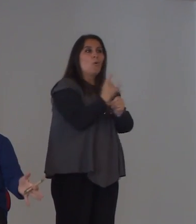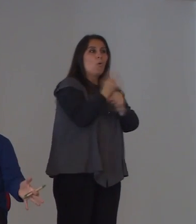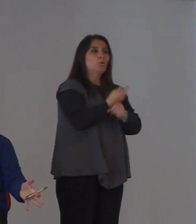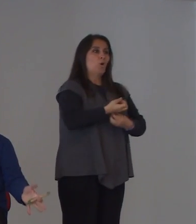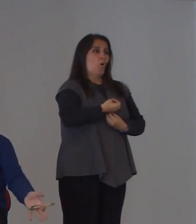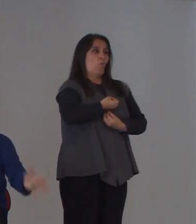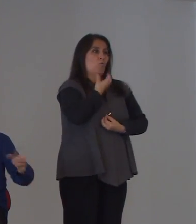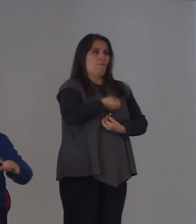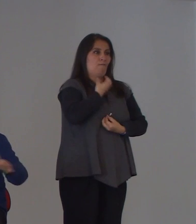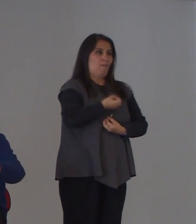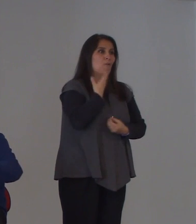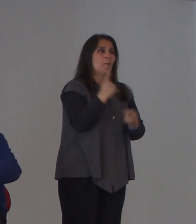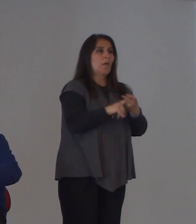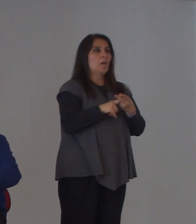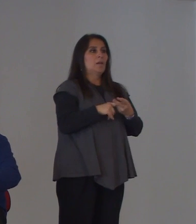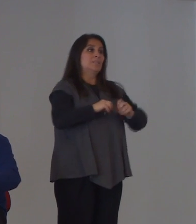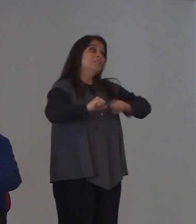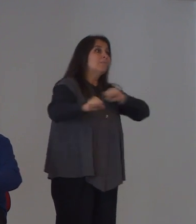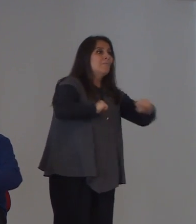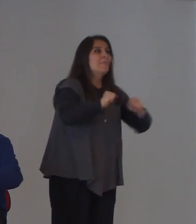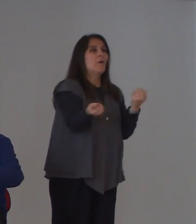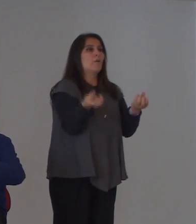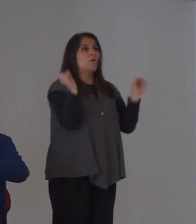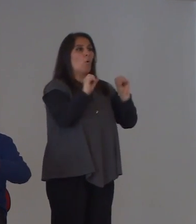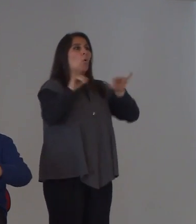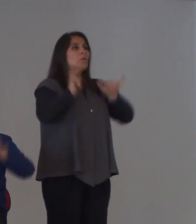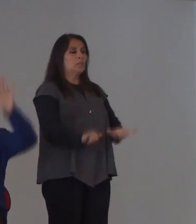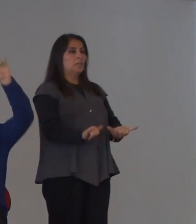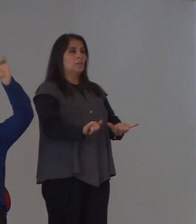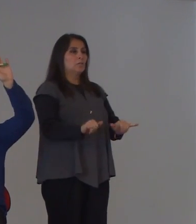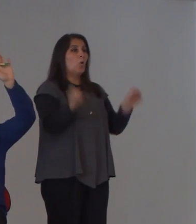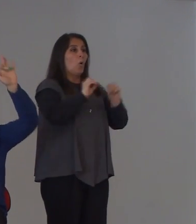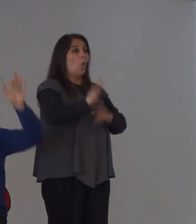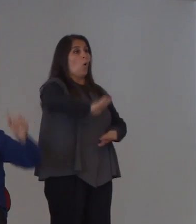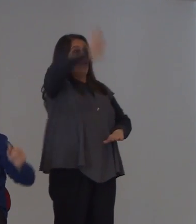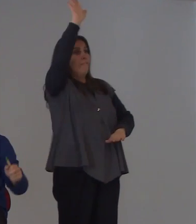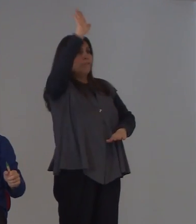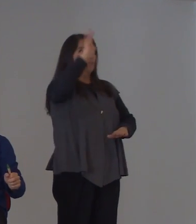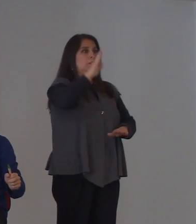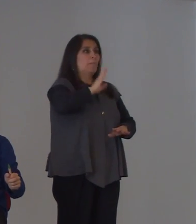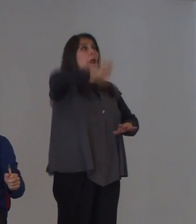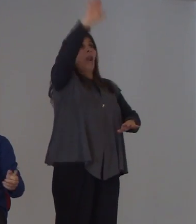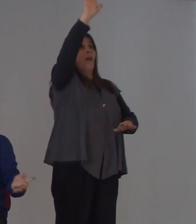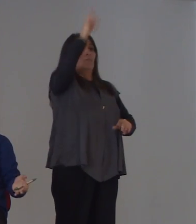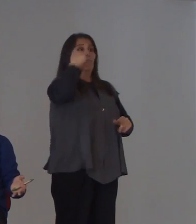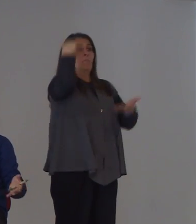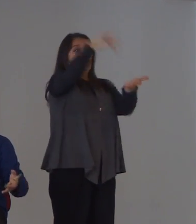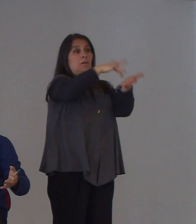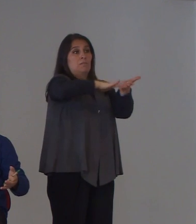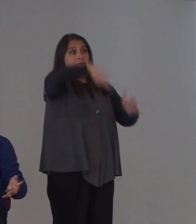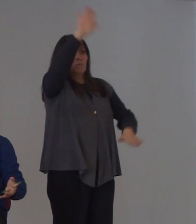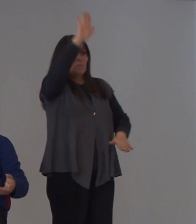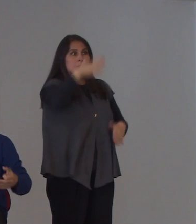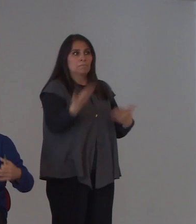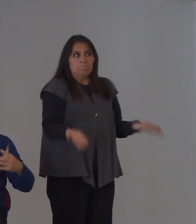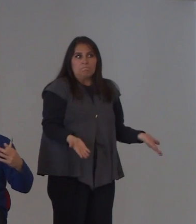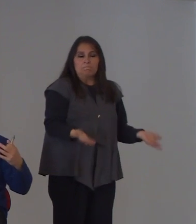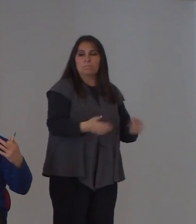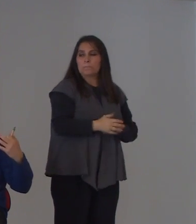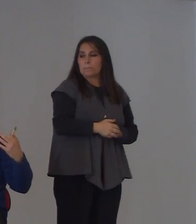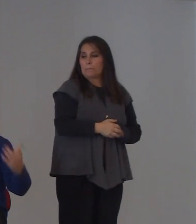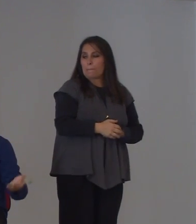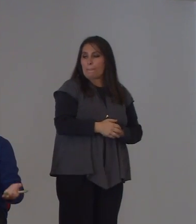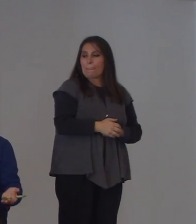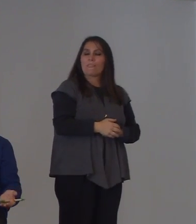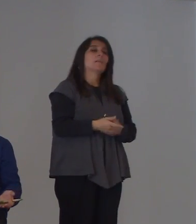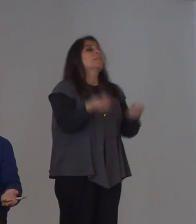y se va a quedar quieto, o va a moverse cuando le digan que se mueva, o va a levantar la mano para tener una palabra. Es decir,